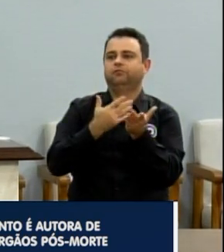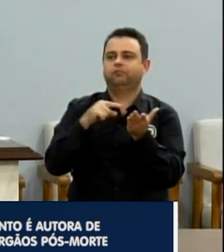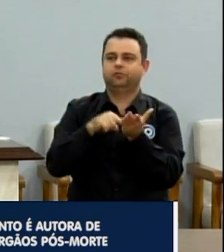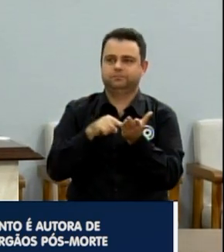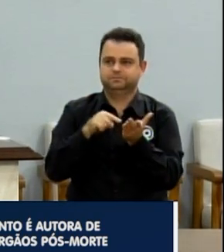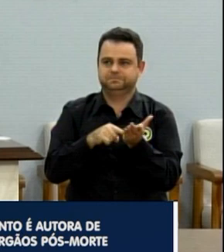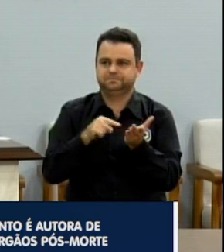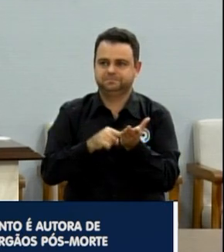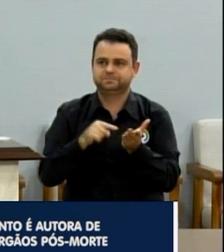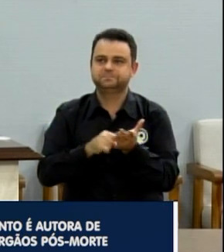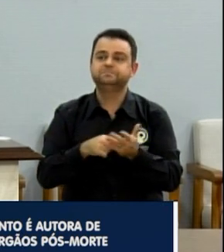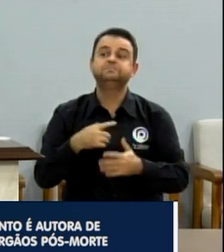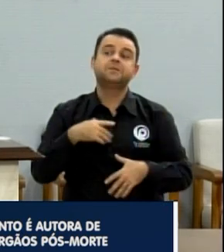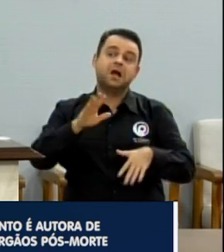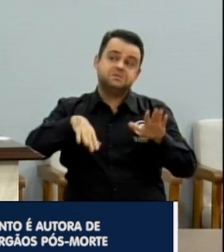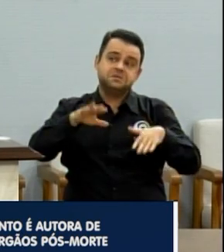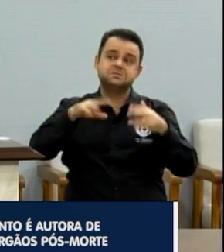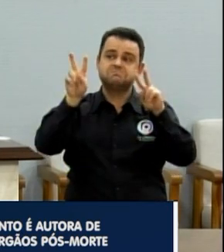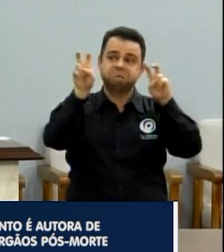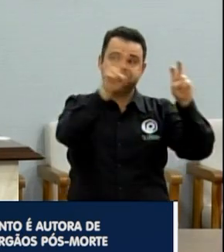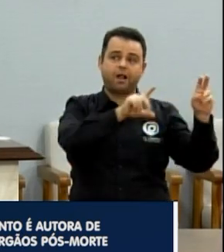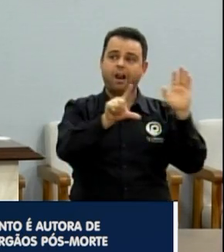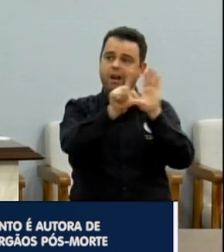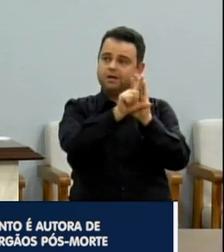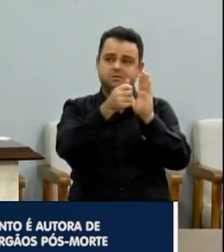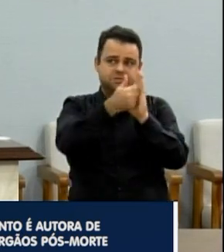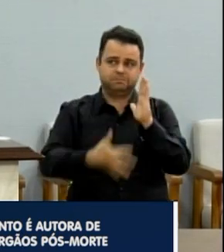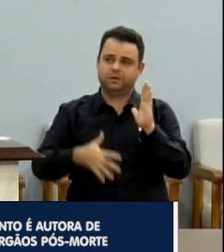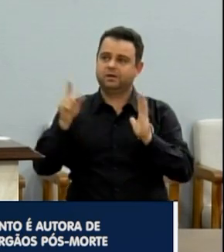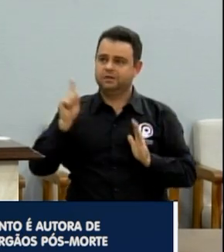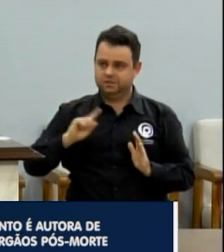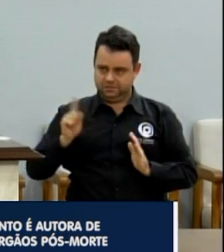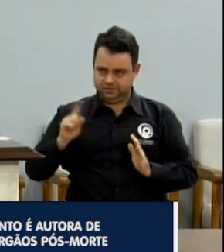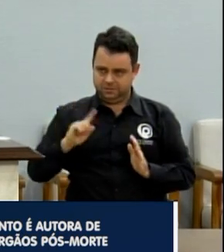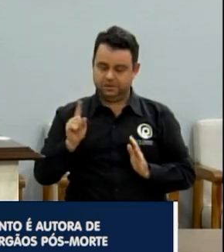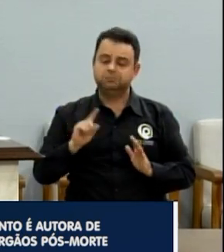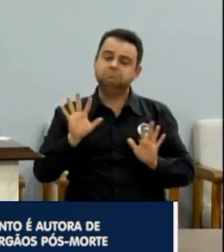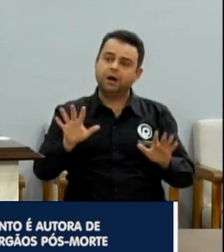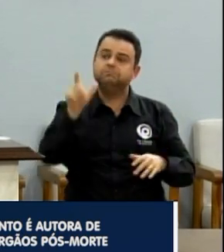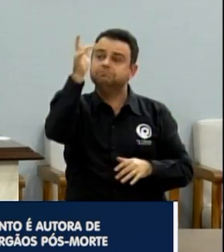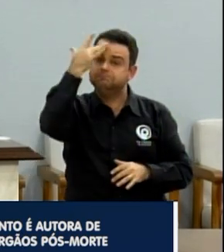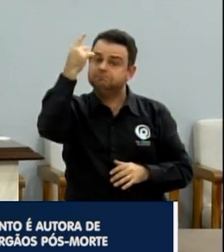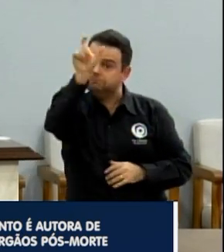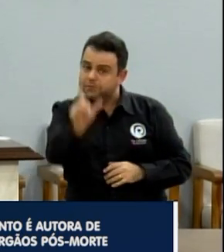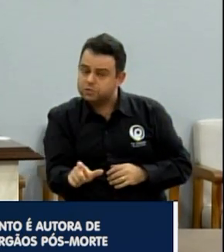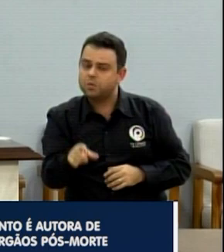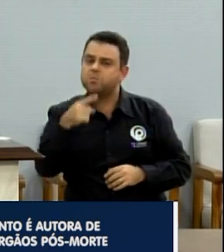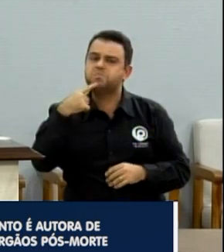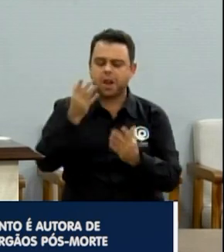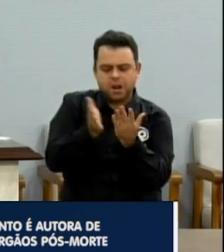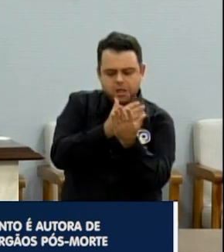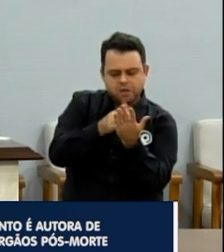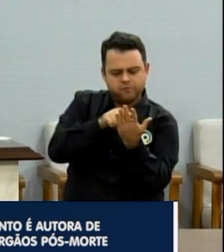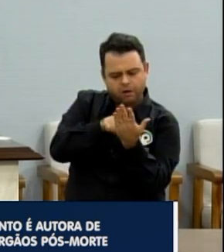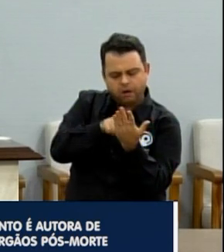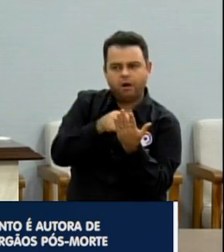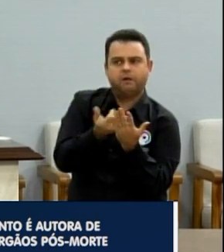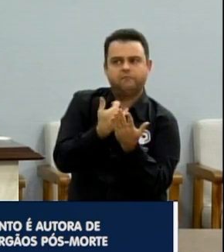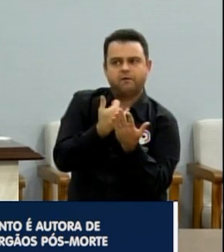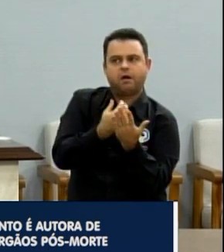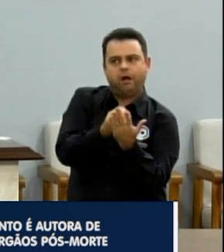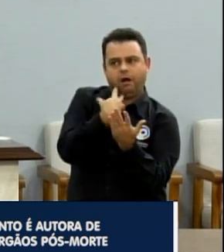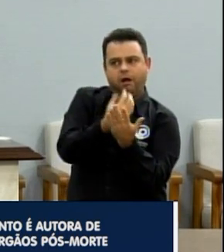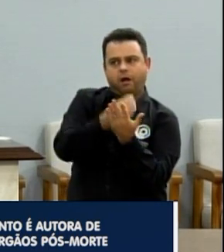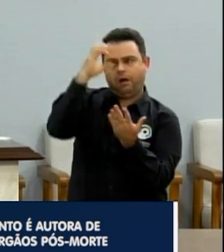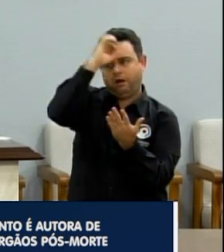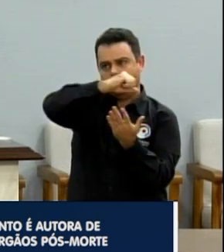não garanta a sua vontade em relação à doação, as pessoas terem conhecimento sobre o assunto e conversar com seus